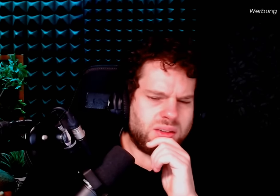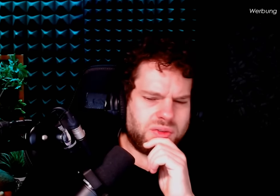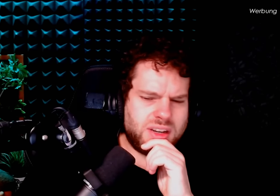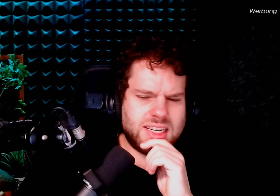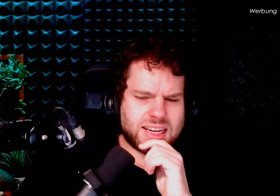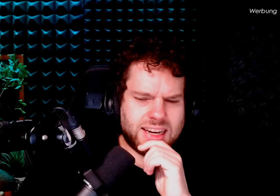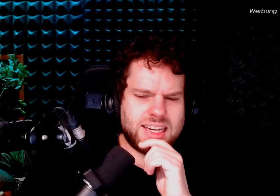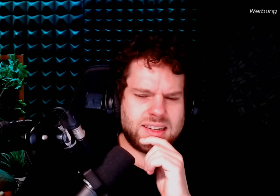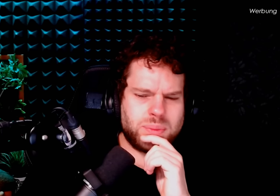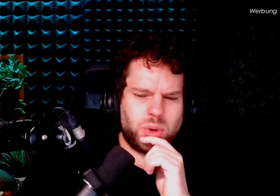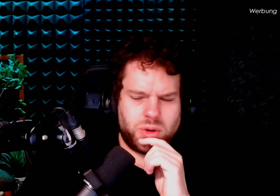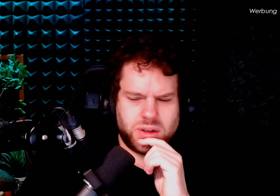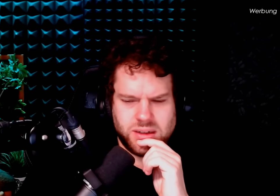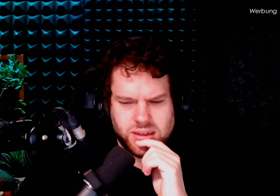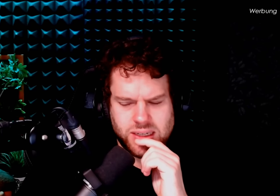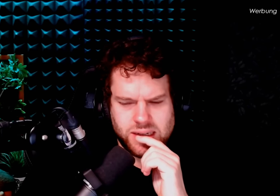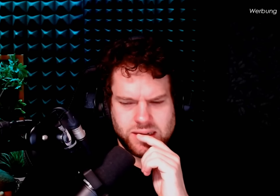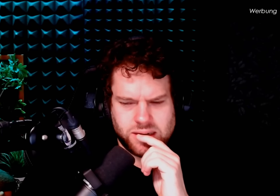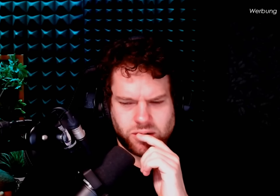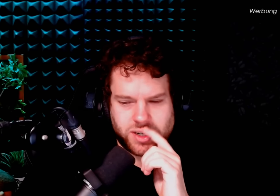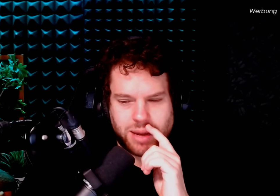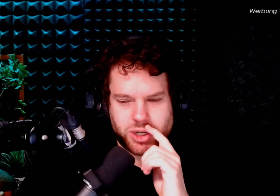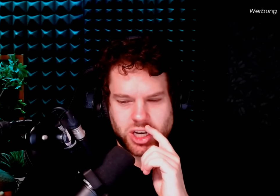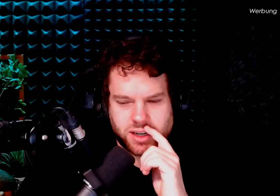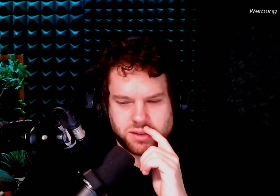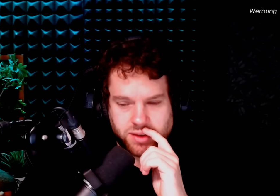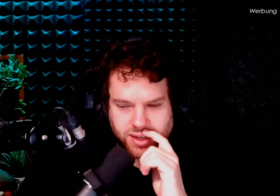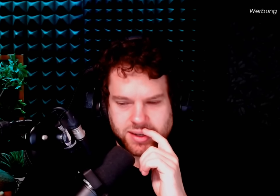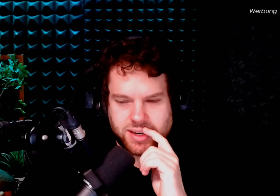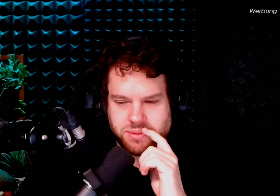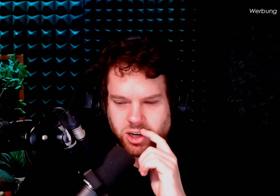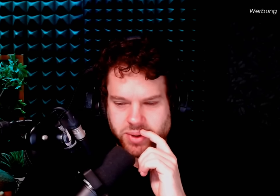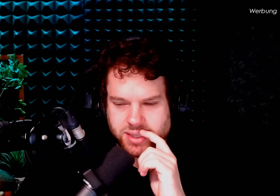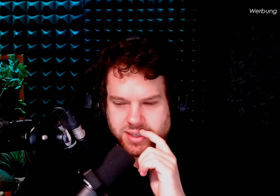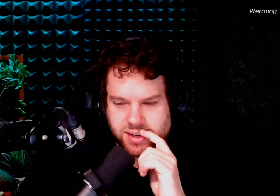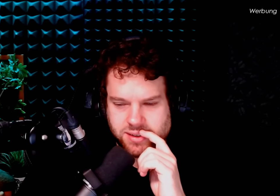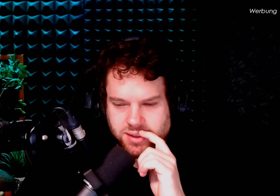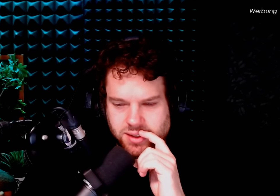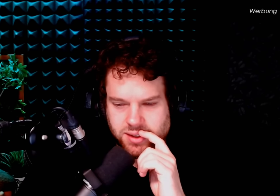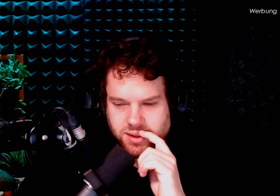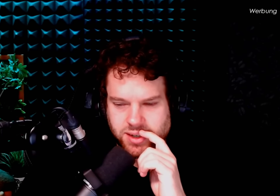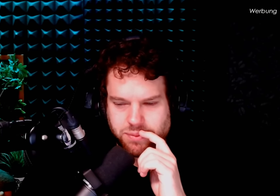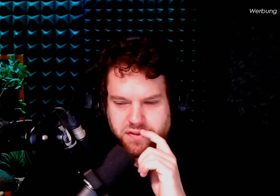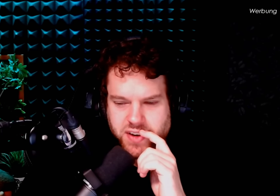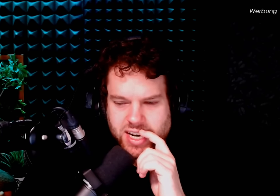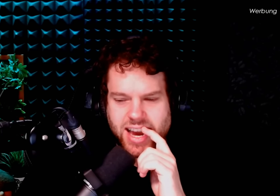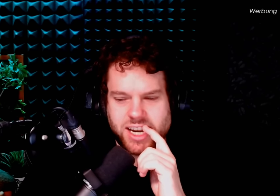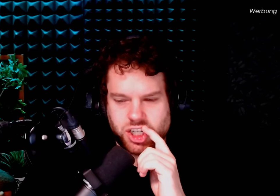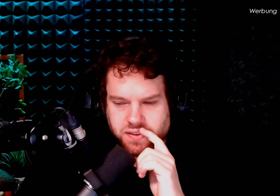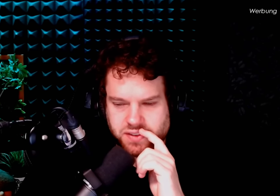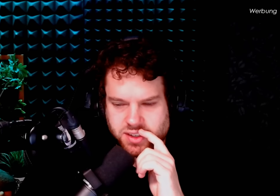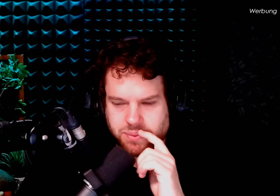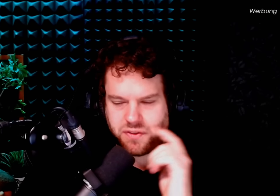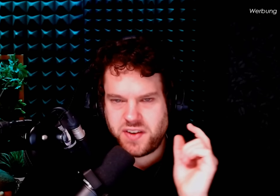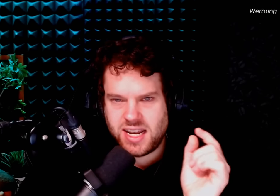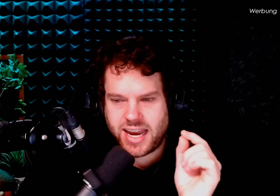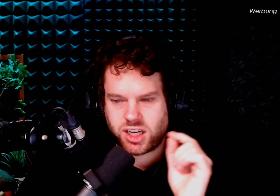Finde ich richtig blöd. Und die Klapperschlange so, ja, da kannst du mir auch mal erzählen. Ich habe viele Eigenschaften. Ich habe viele Eigenschaften.